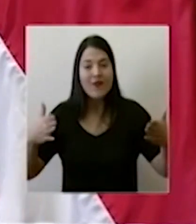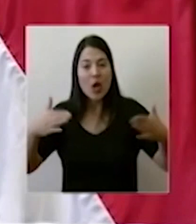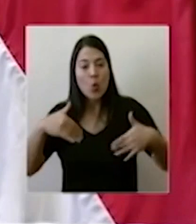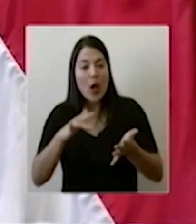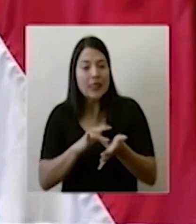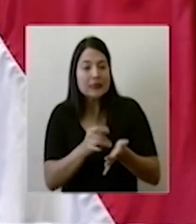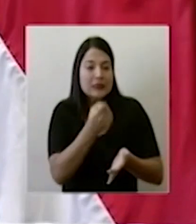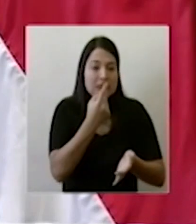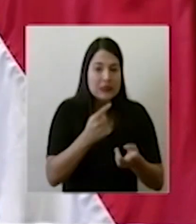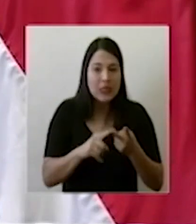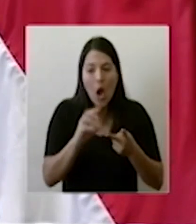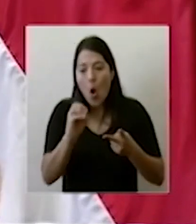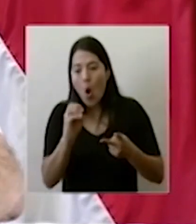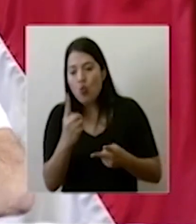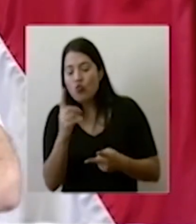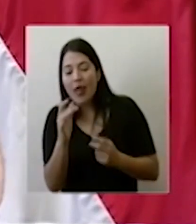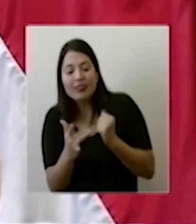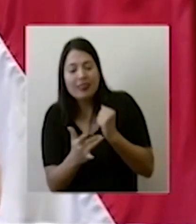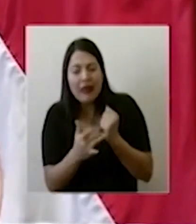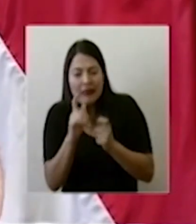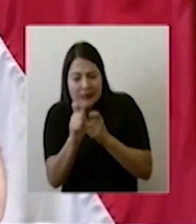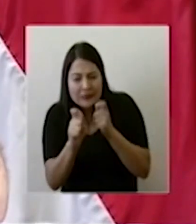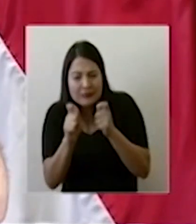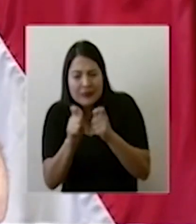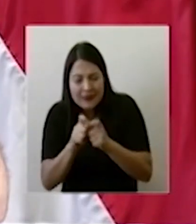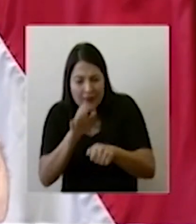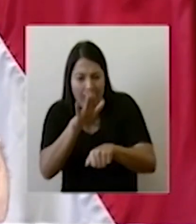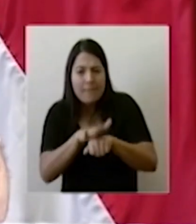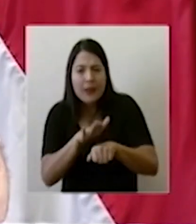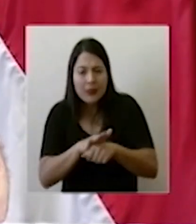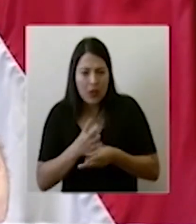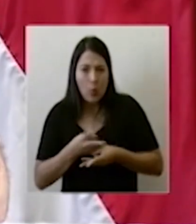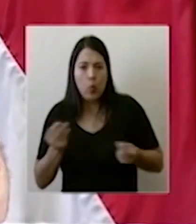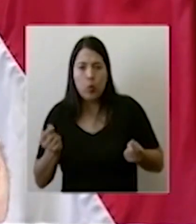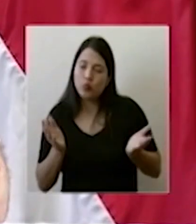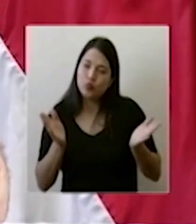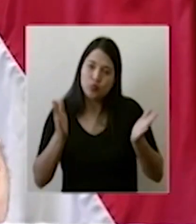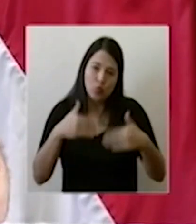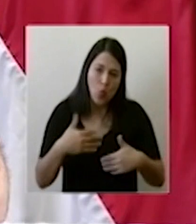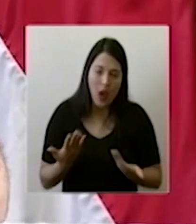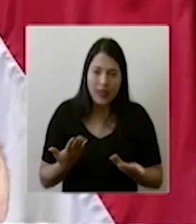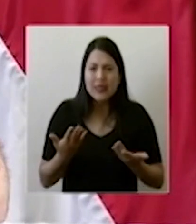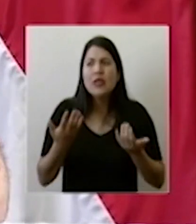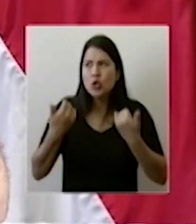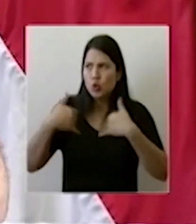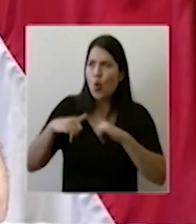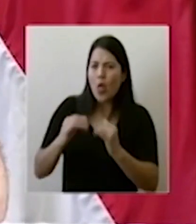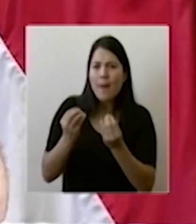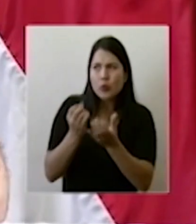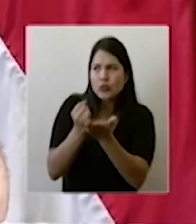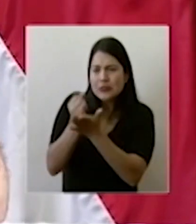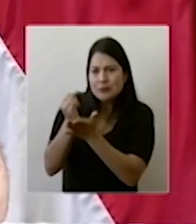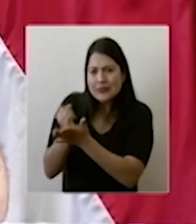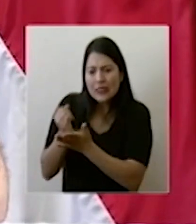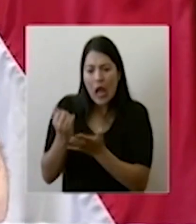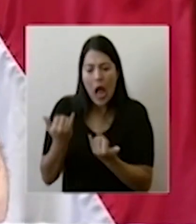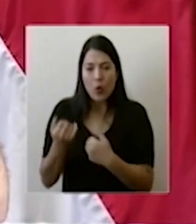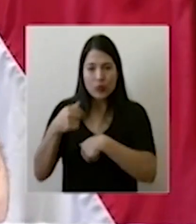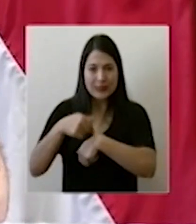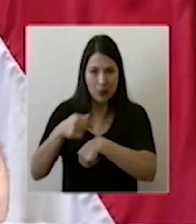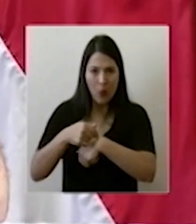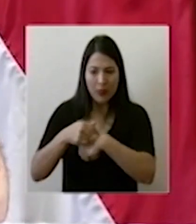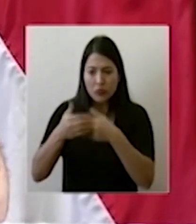podamos decir esto es lo que cura a un paciente, aunque hay una enorme cantidad de estudios clínicos que están en desarrollo en este momento, y en las